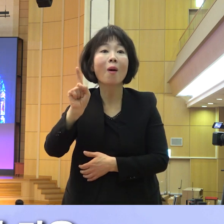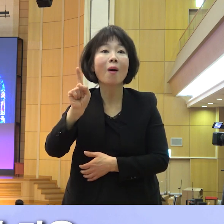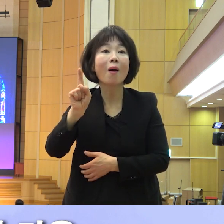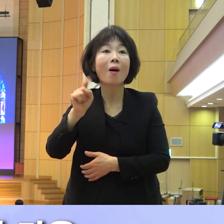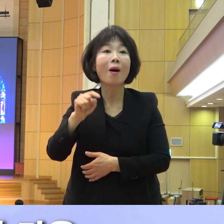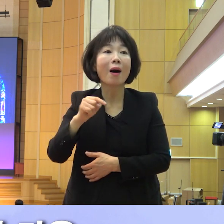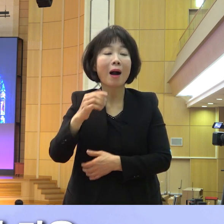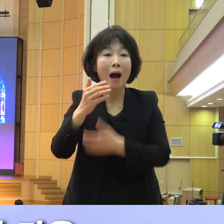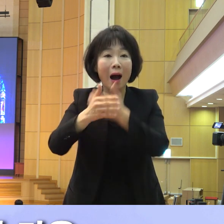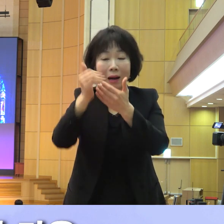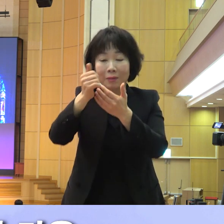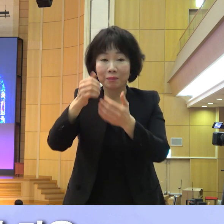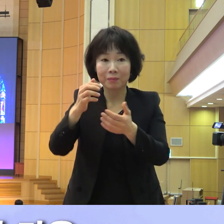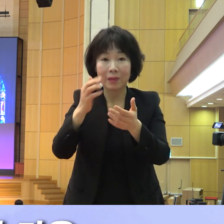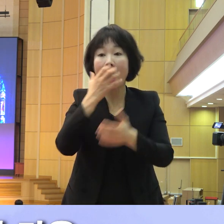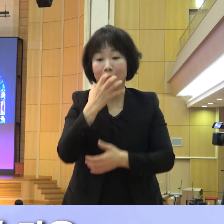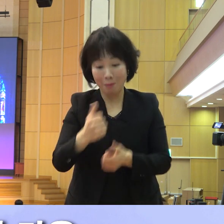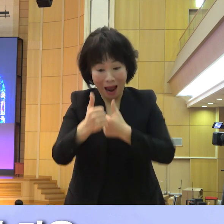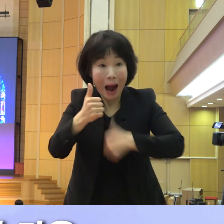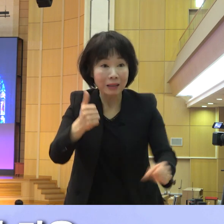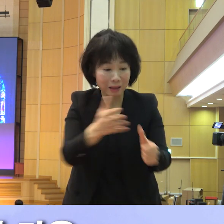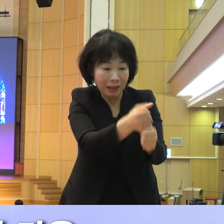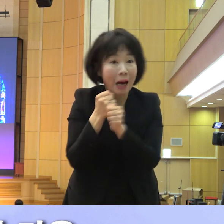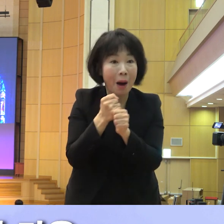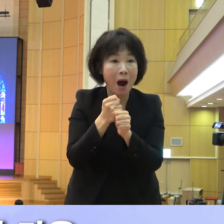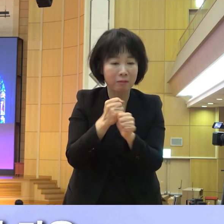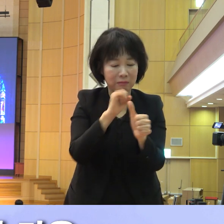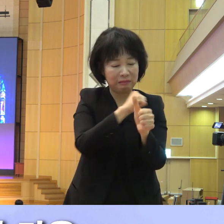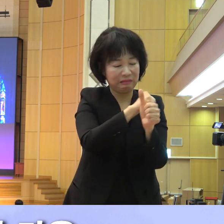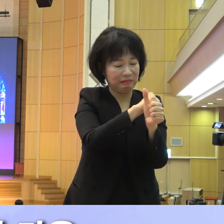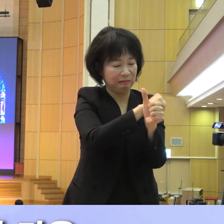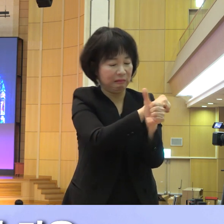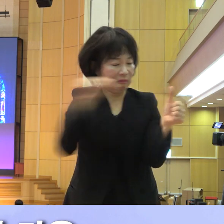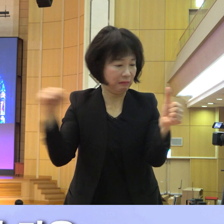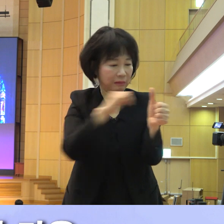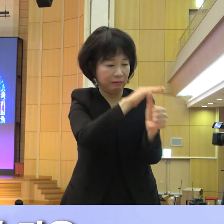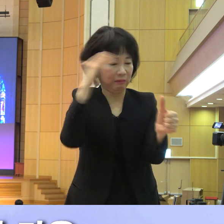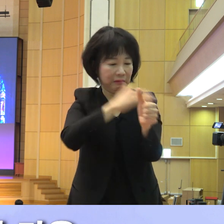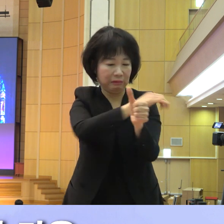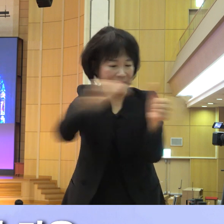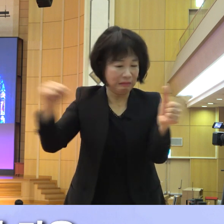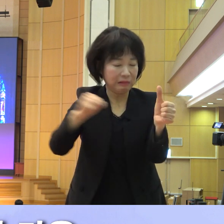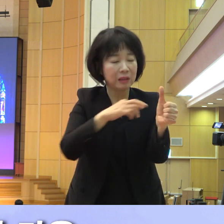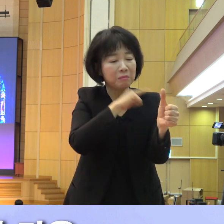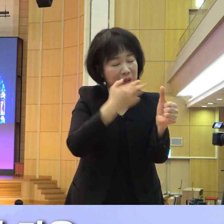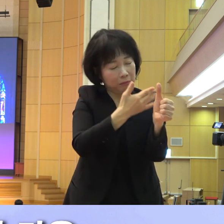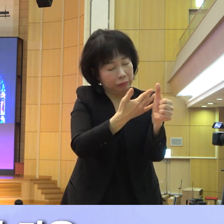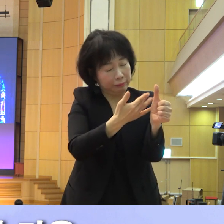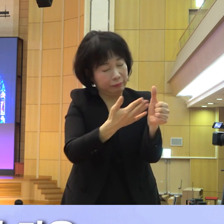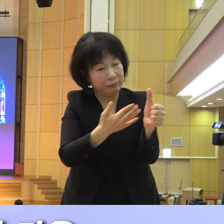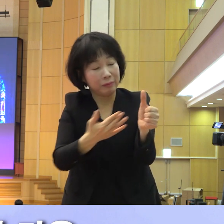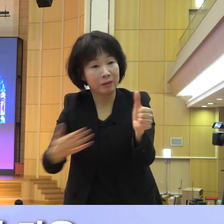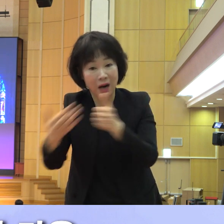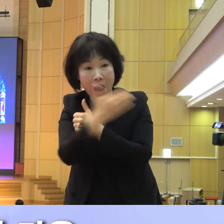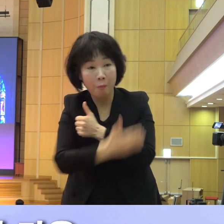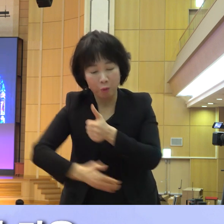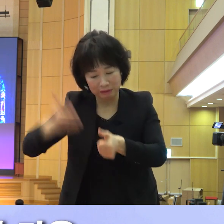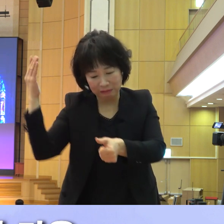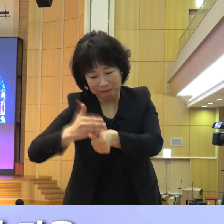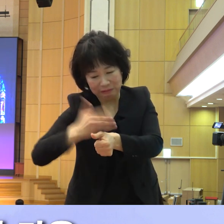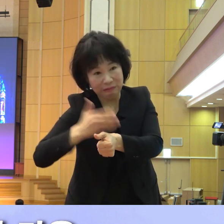몸을 각을 떠서 장작불에 태워서 하나님 앞에 드려지는